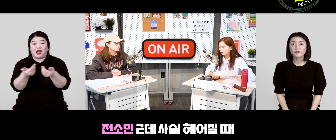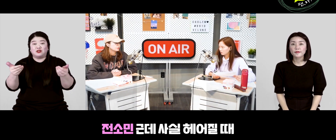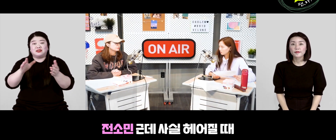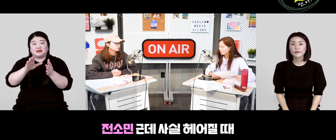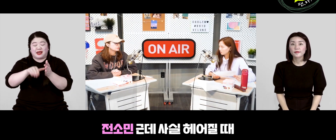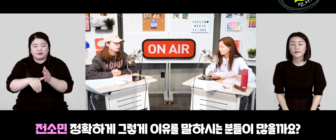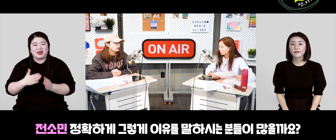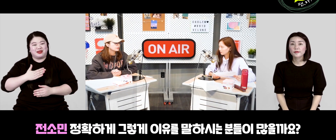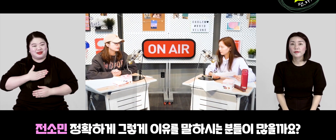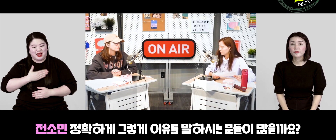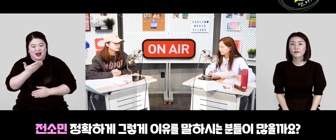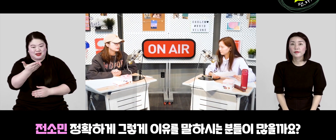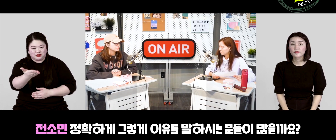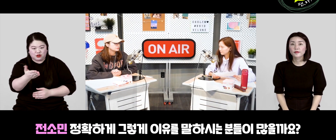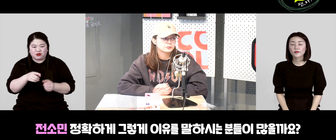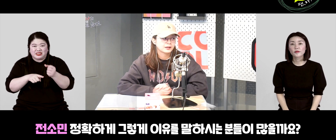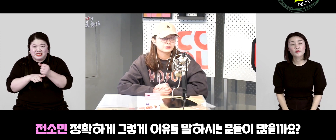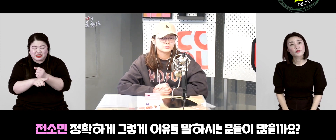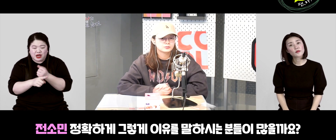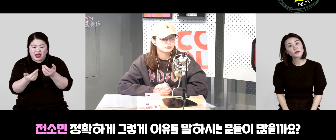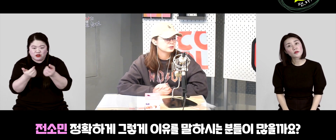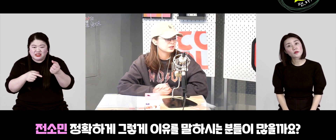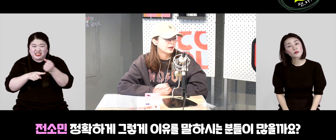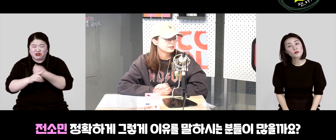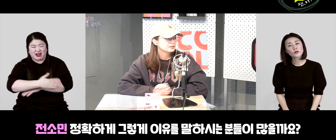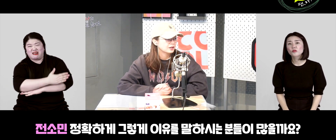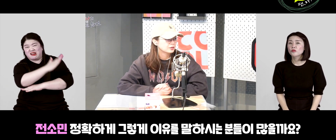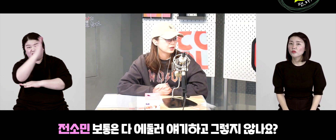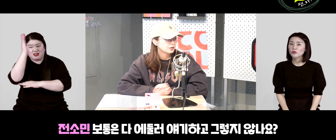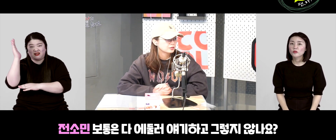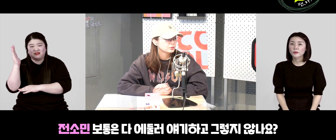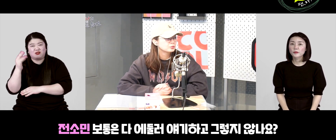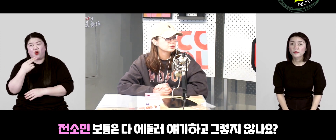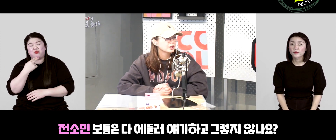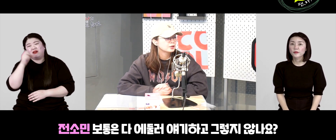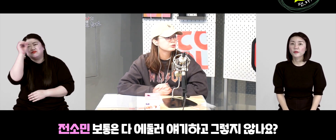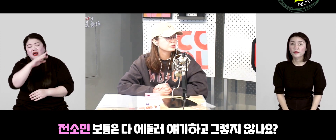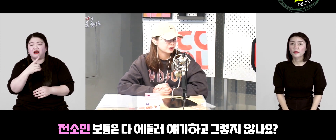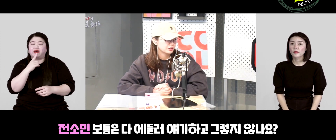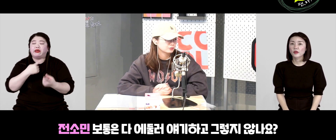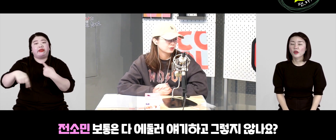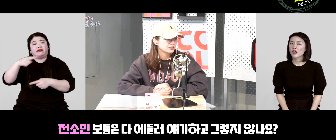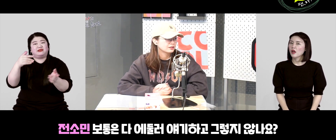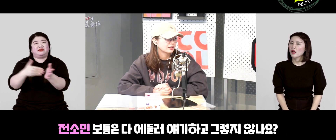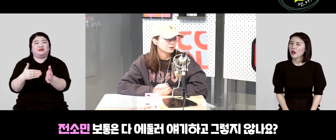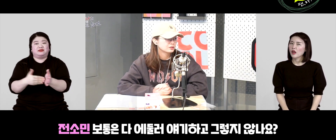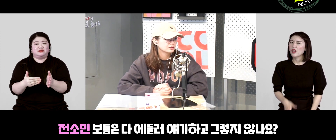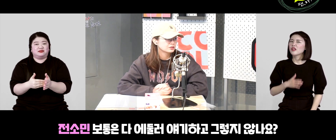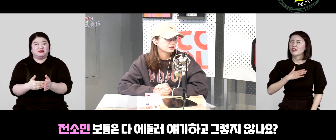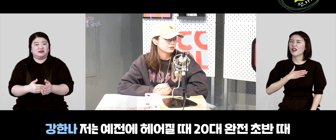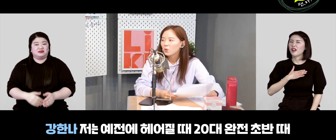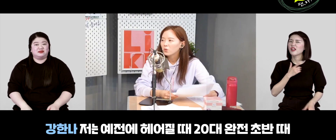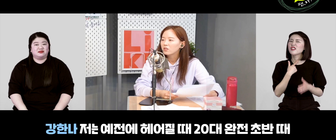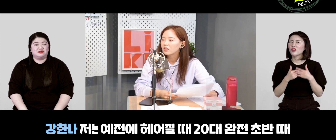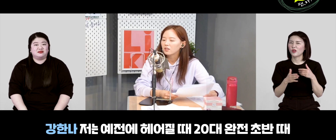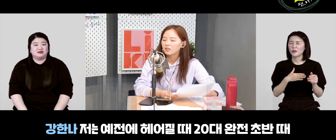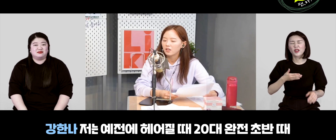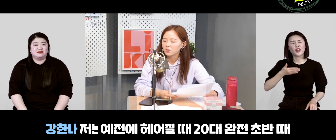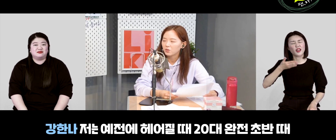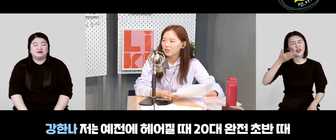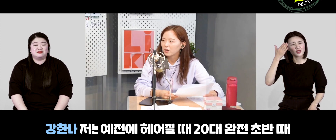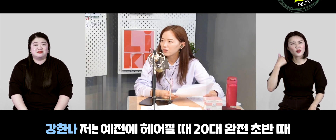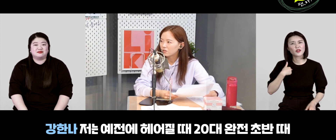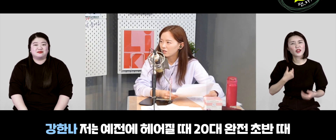때 정확하게 그렇게 이유를 말하시는 분들이 많을까요? 보통은 다 애둘러 얘기하고 그러지 않나요? 저는